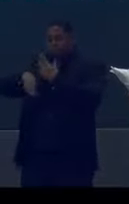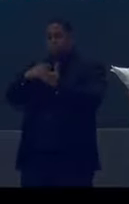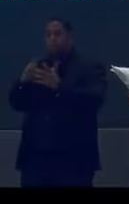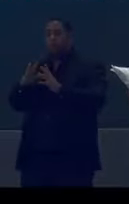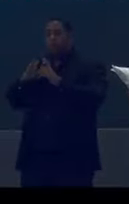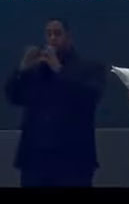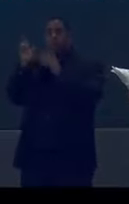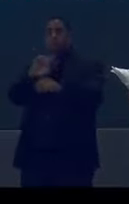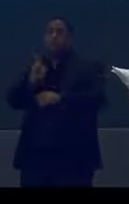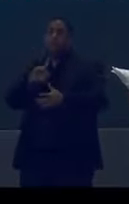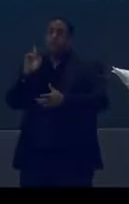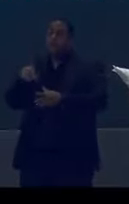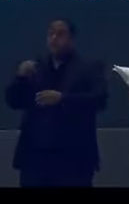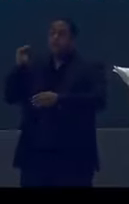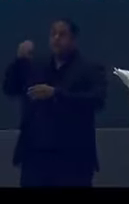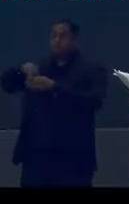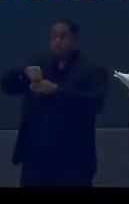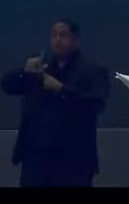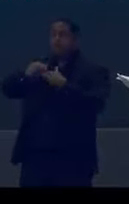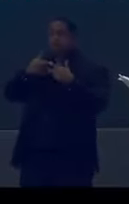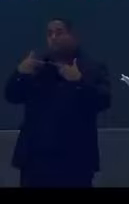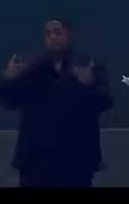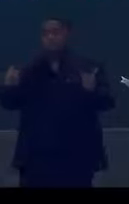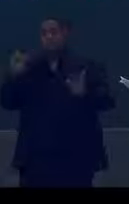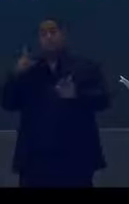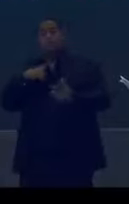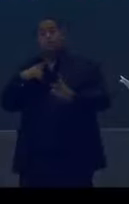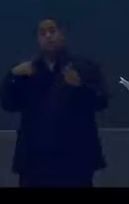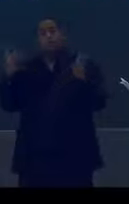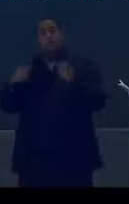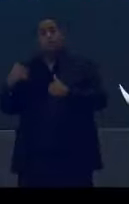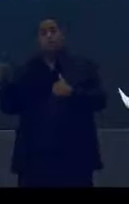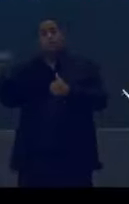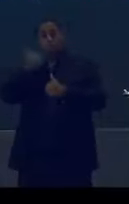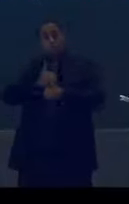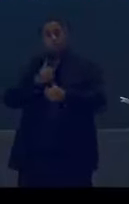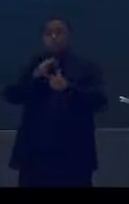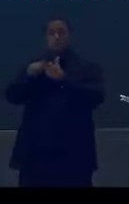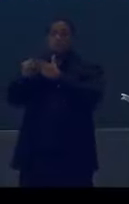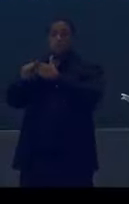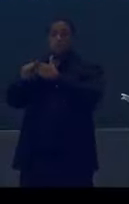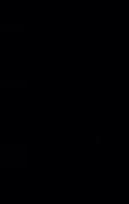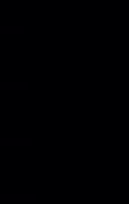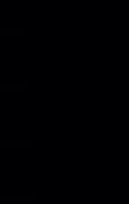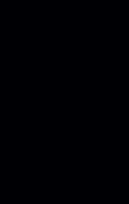eleições são ferramentas substitutivas do conflito.